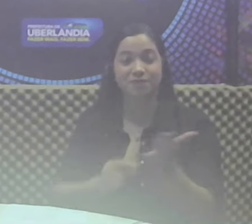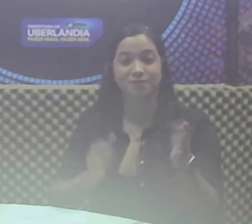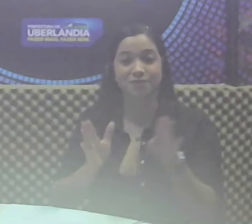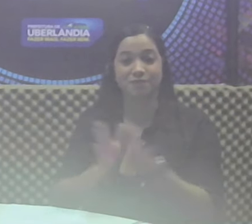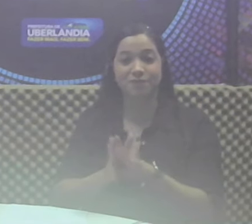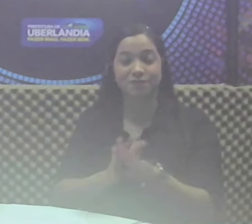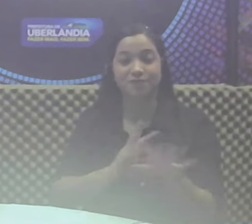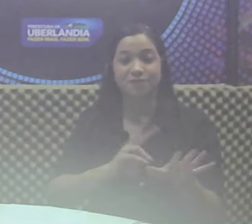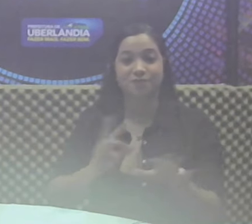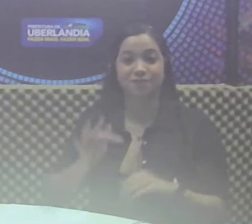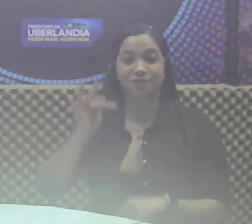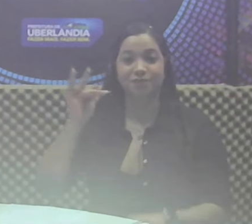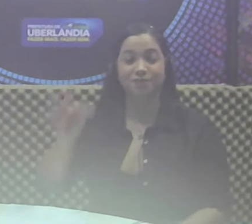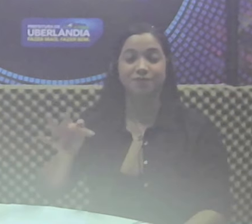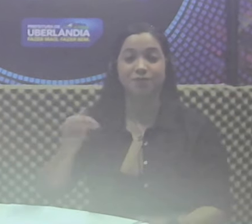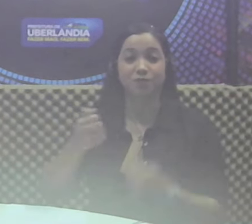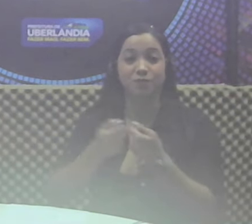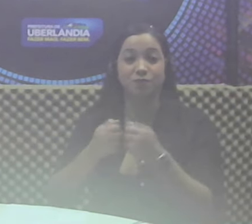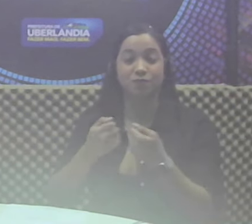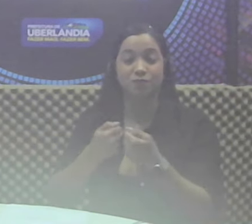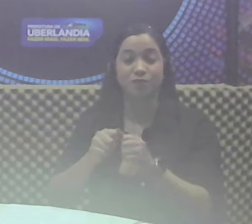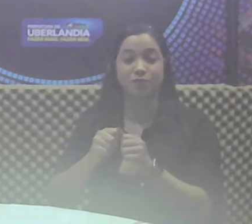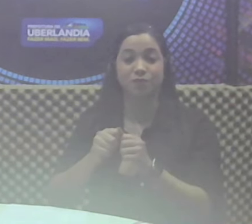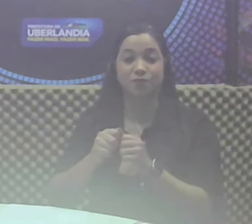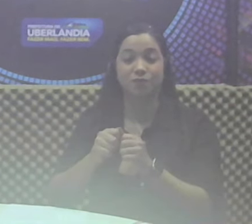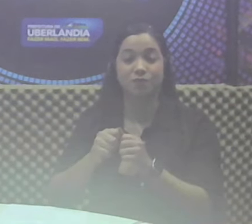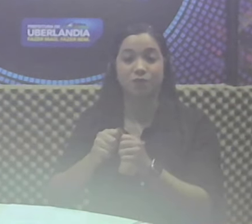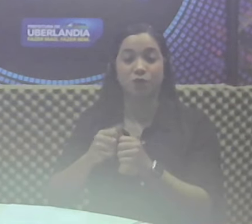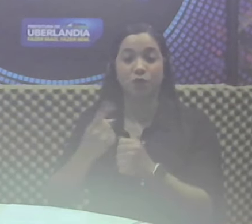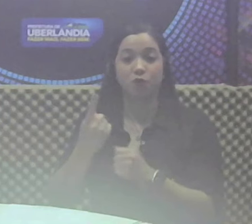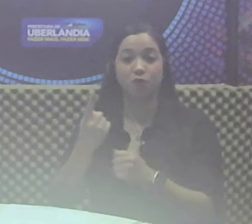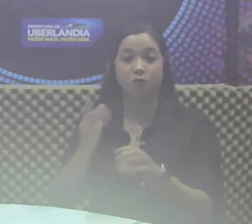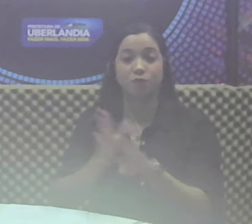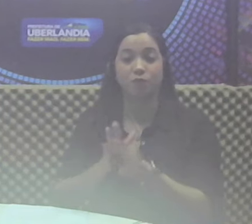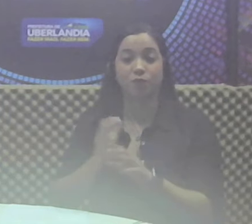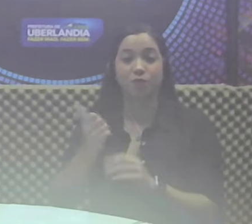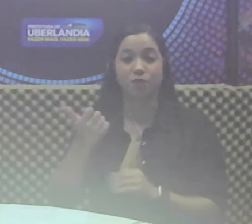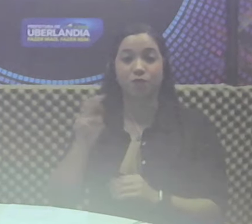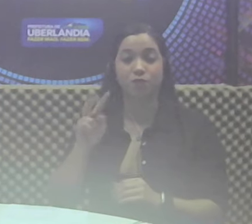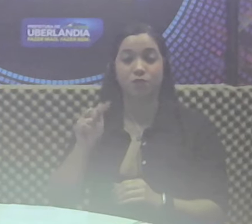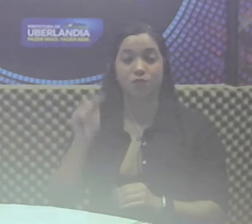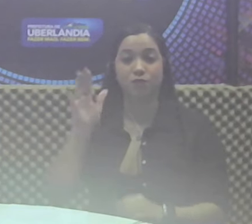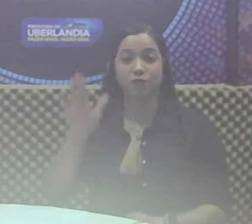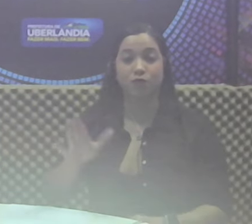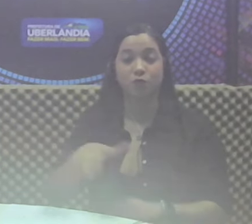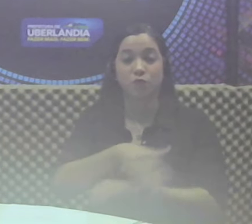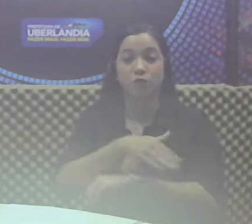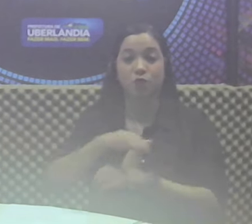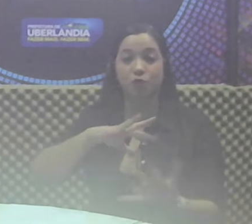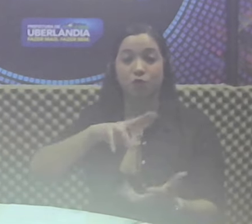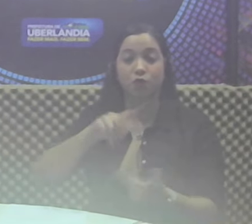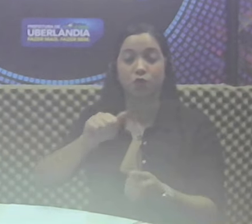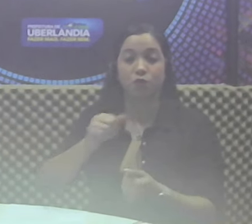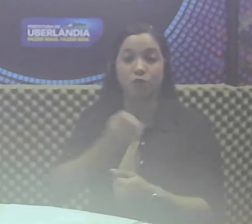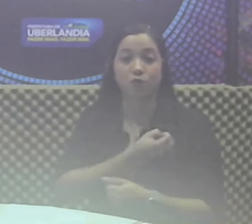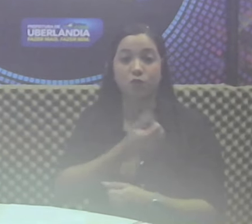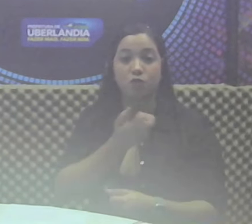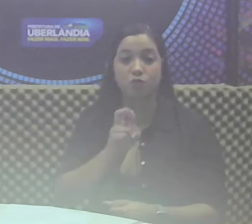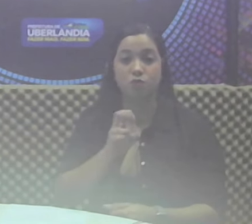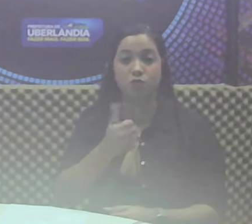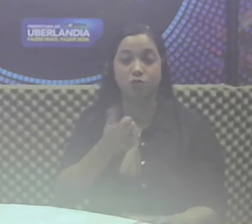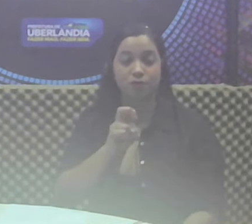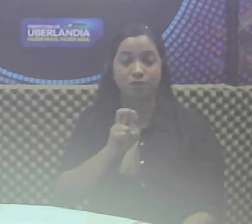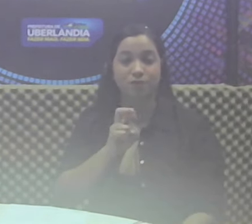próxima semana no veículo, que ficará disponível da 1 às 5 da tarde na Rua Globo, número 515.